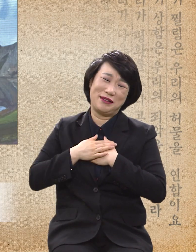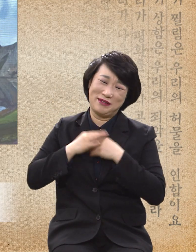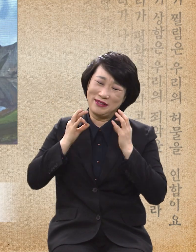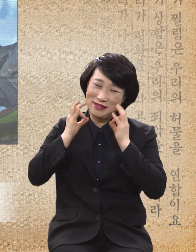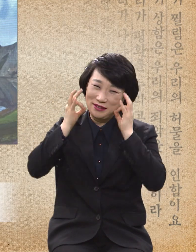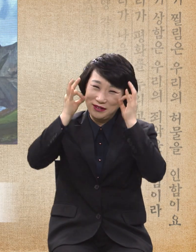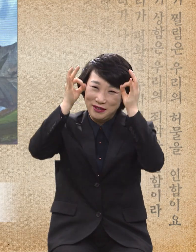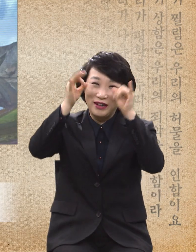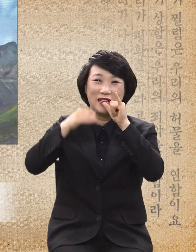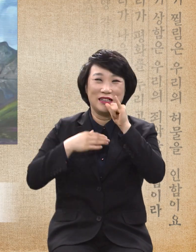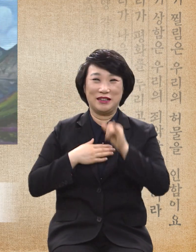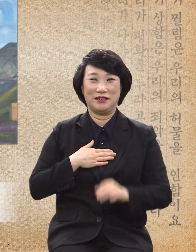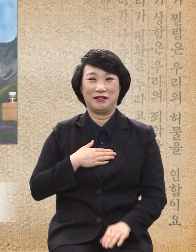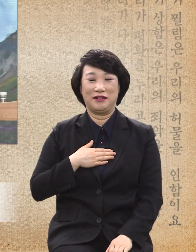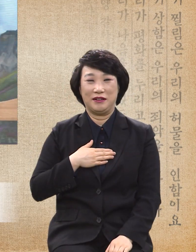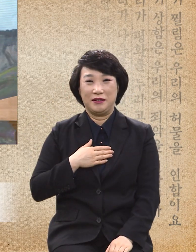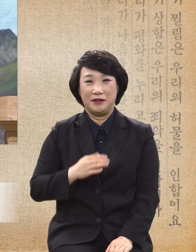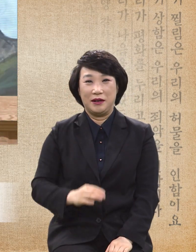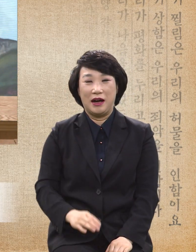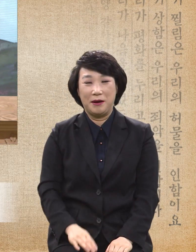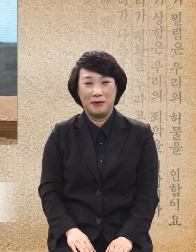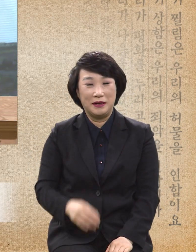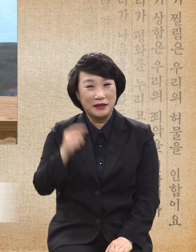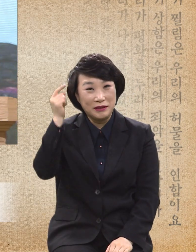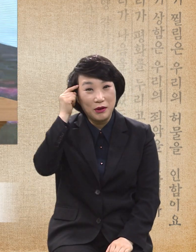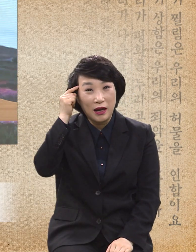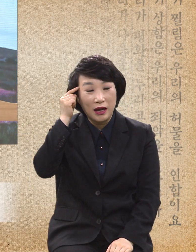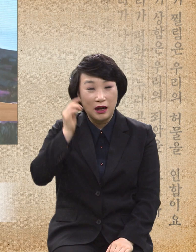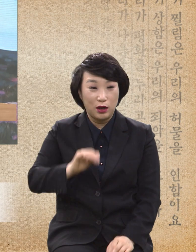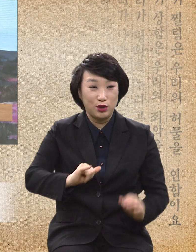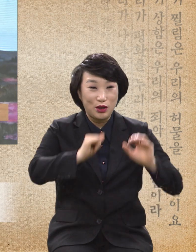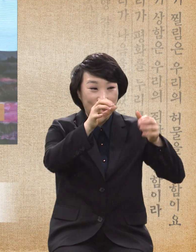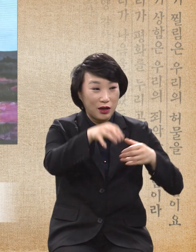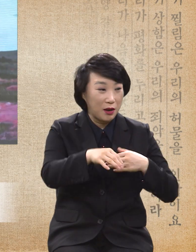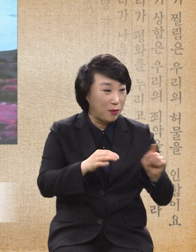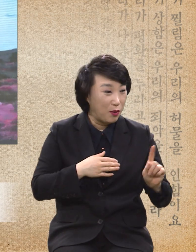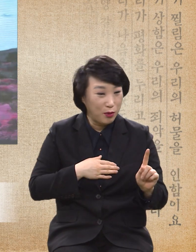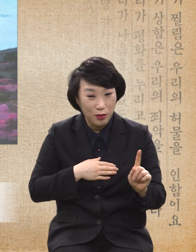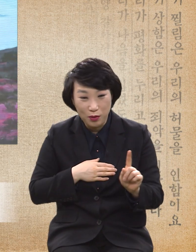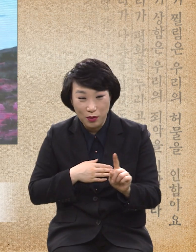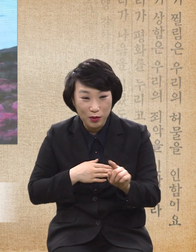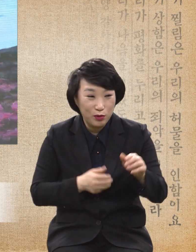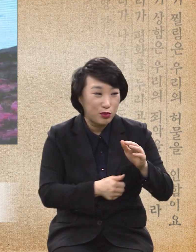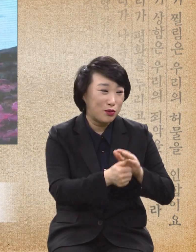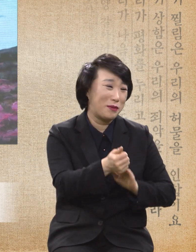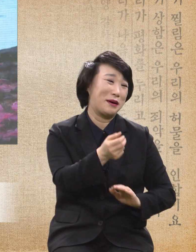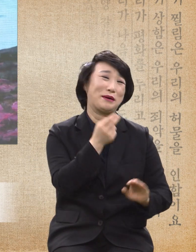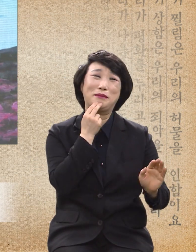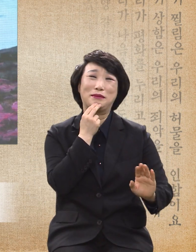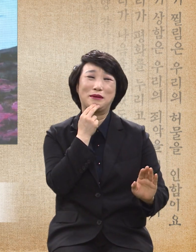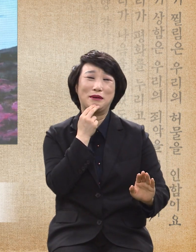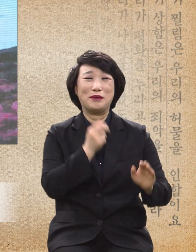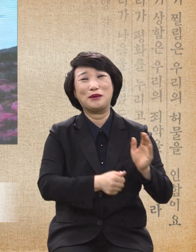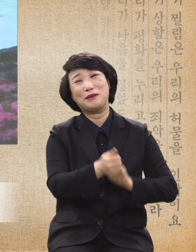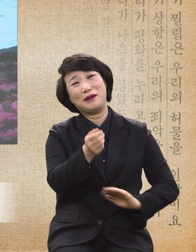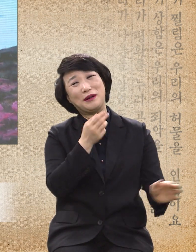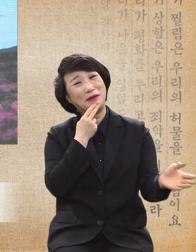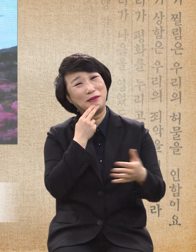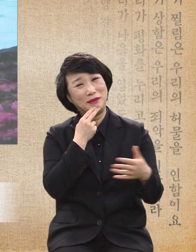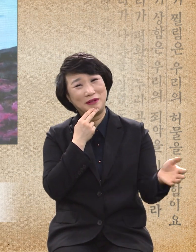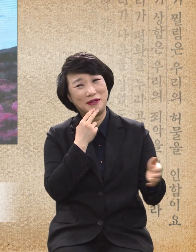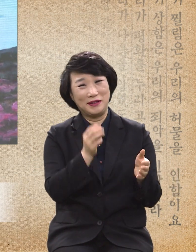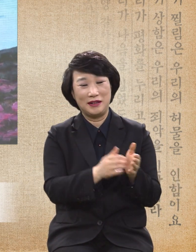애쓰고 노력하는 것입니다. 왜? 세상에는 다른 소망이 없어요. 무슨 소망이 있어?